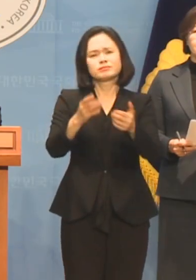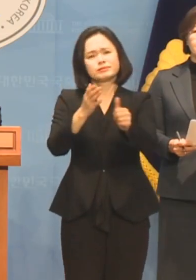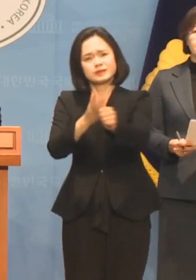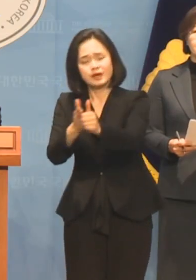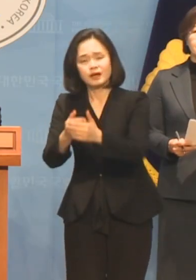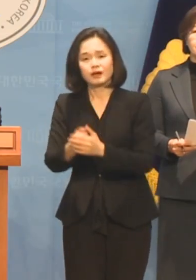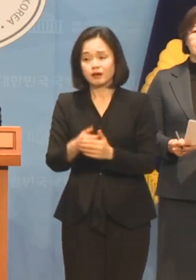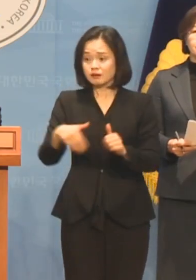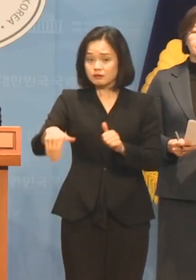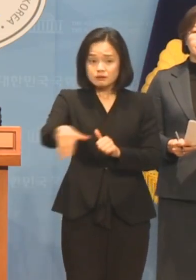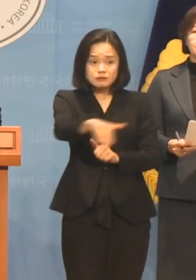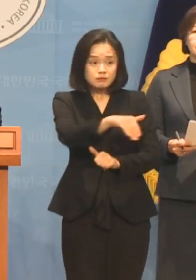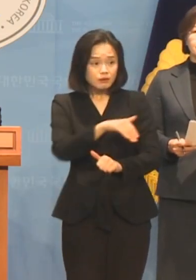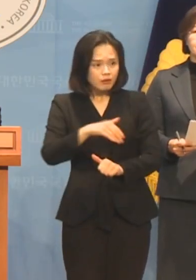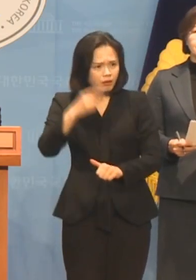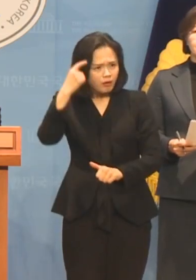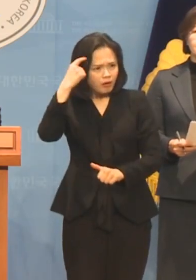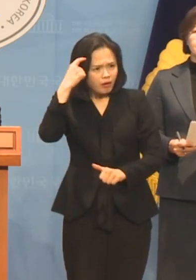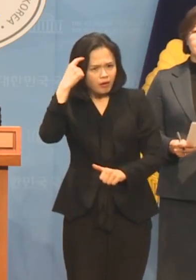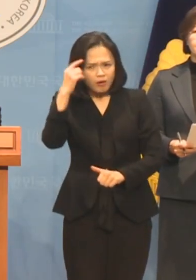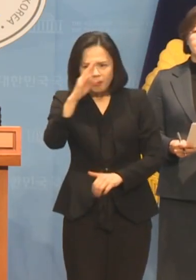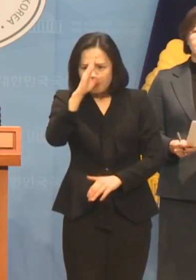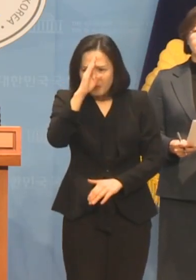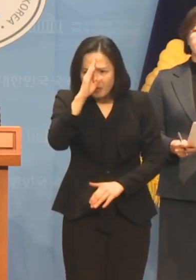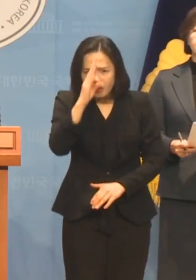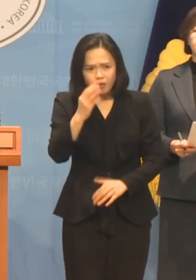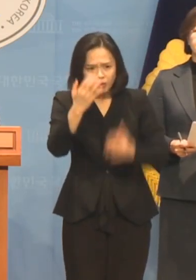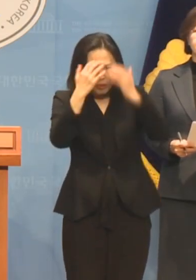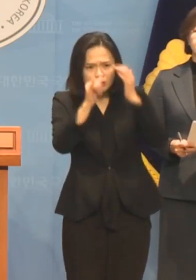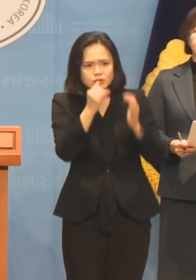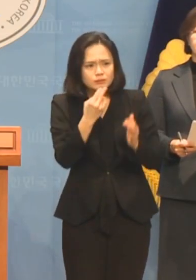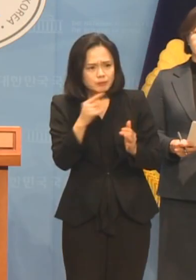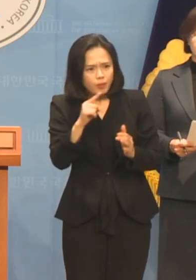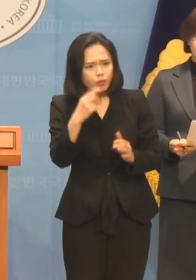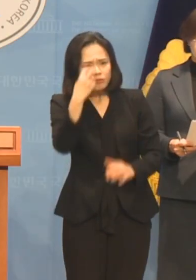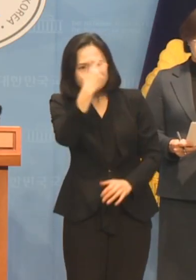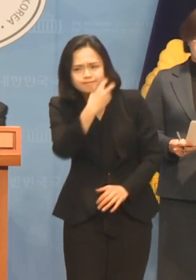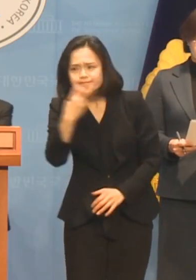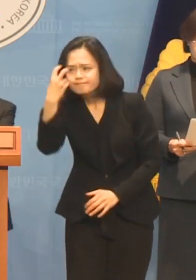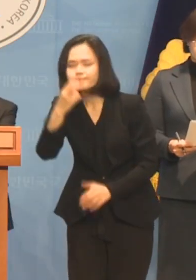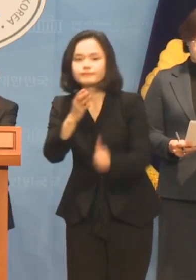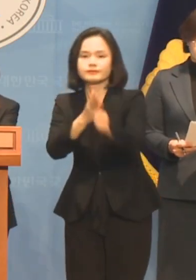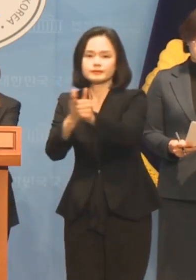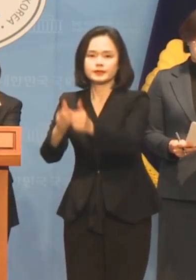주변에 고통받고 있는 사람이 없는지 살펴주십시오.